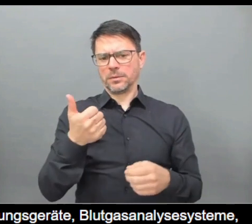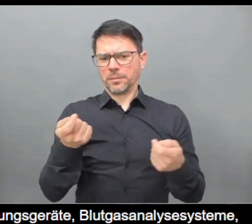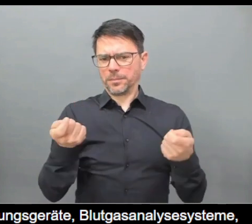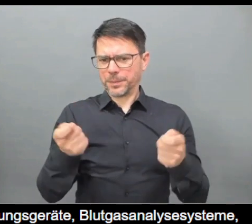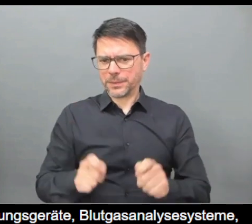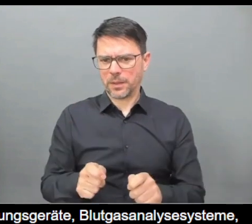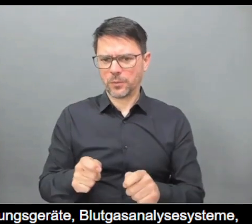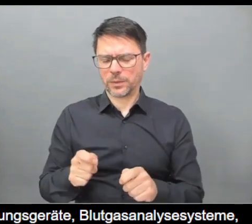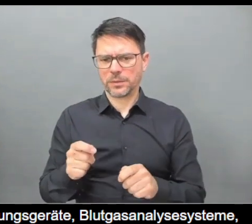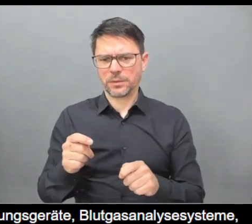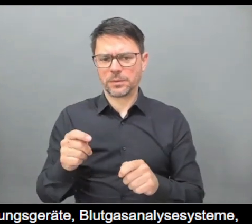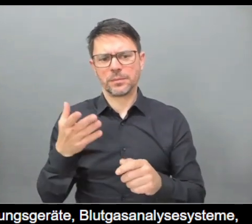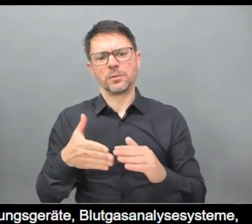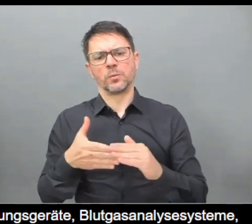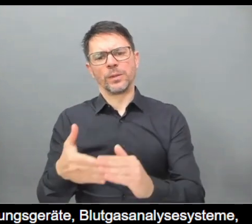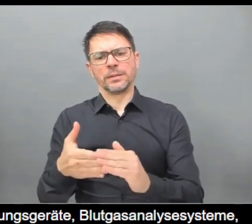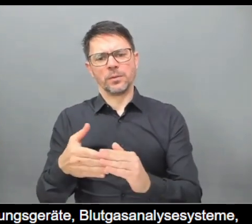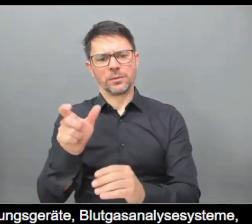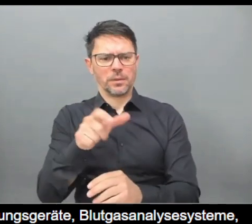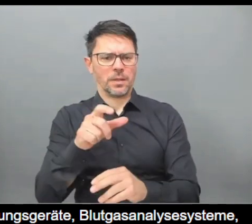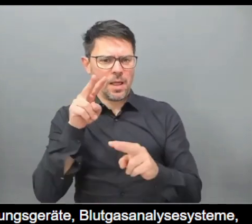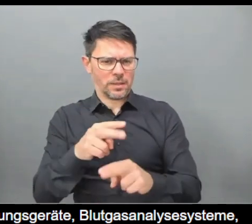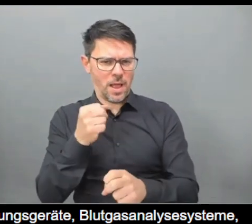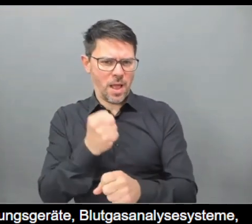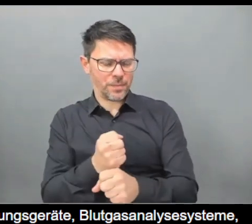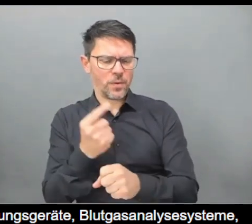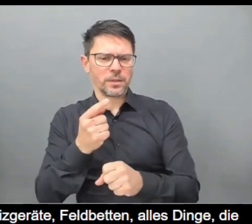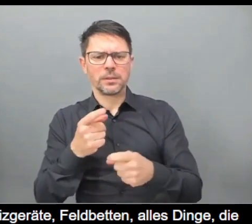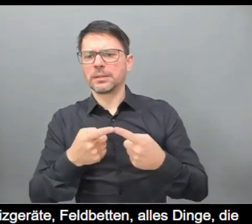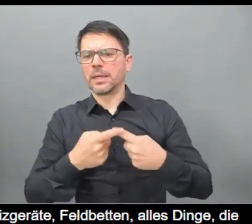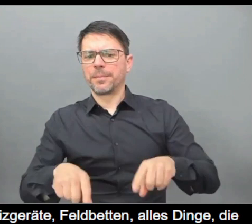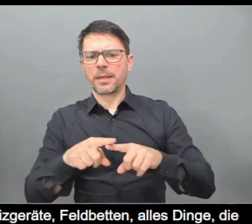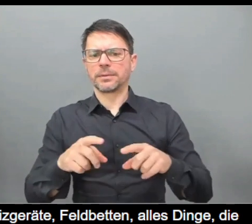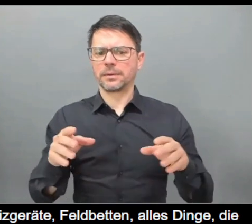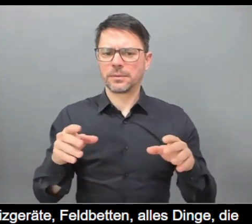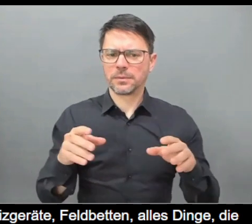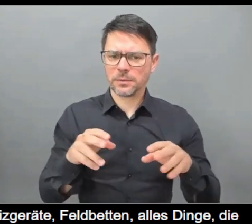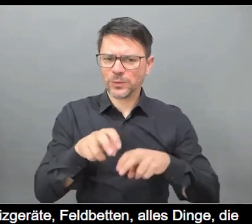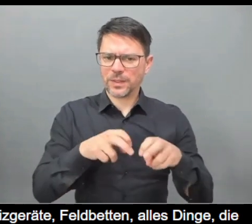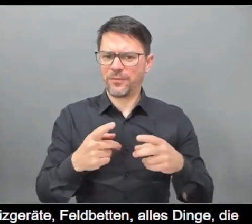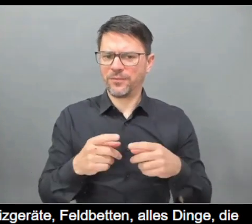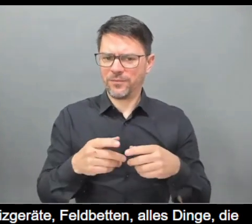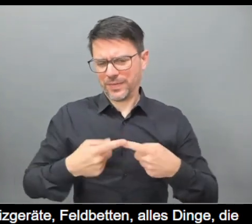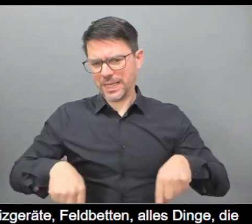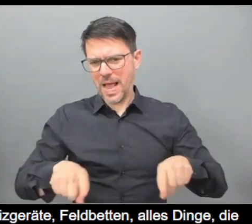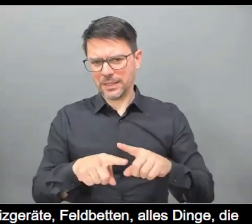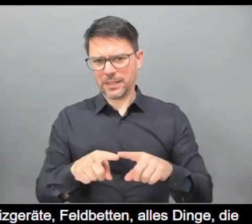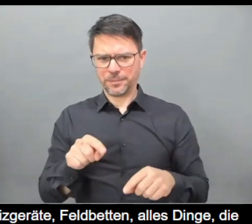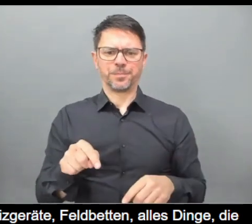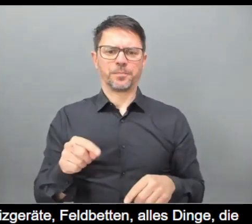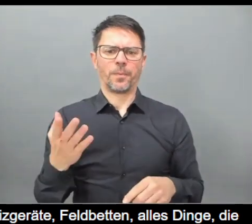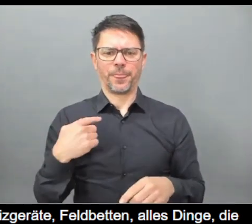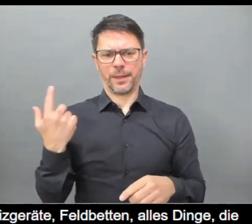Organisationen bei der Abwicklung mit der GEMA. Das ist ja ein Thema, das vor allem die gemeinnützigen